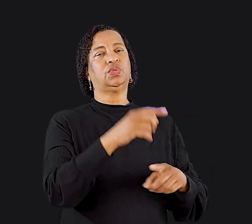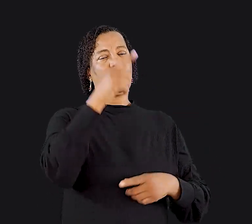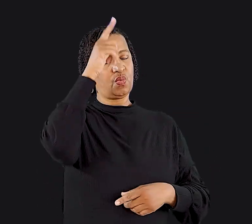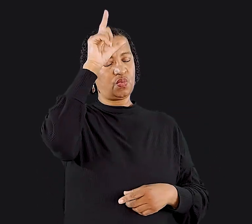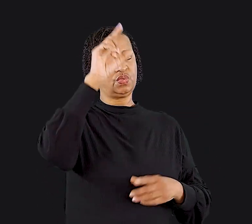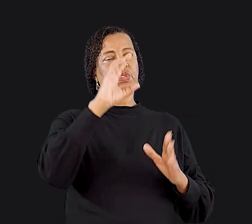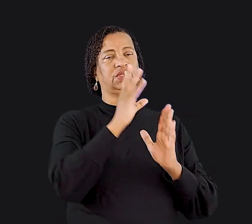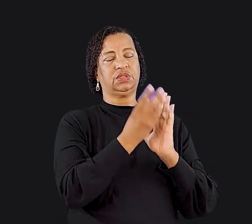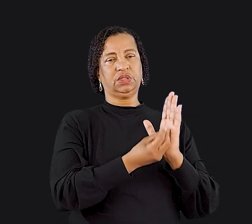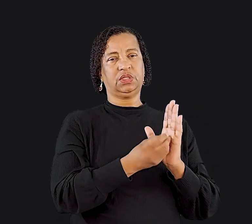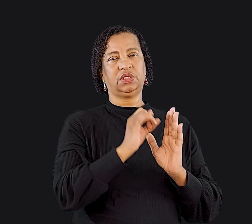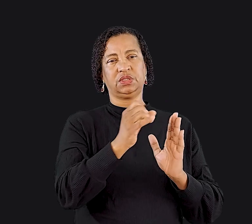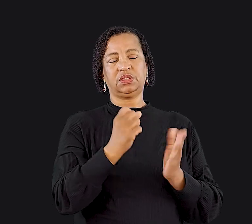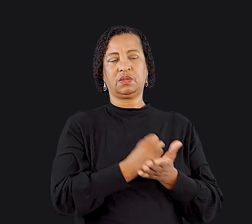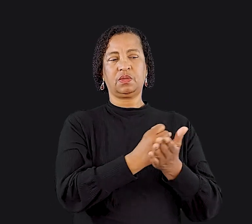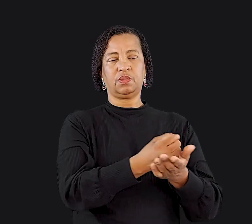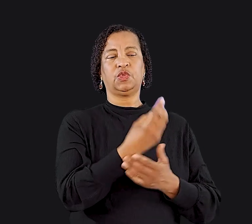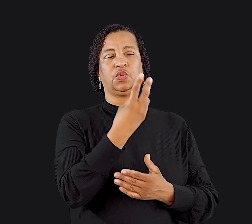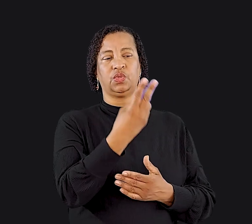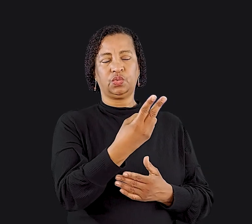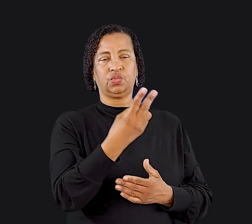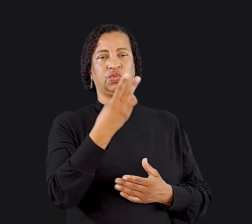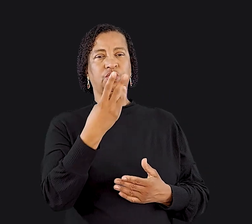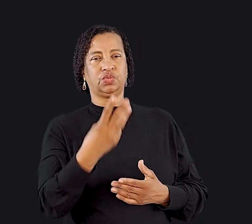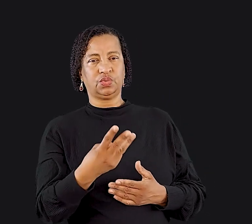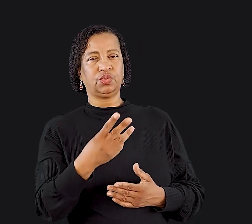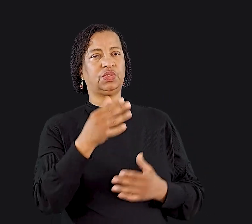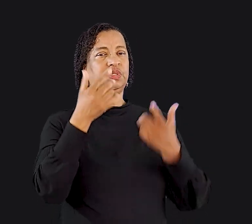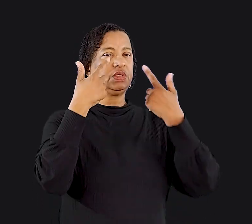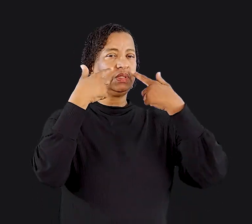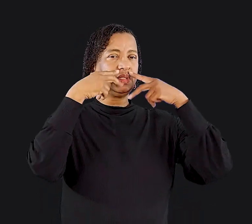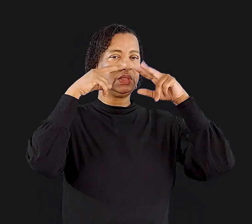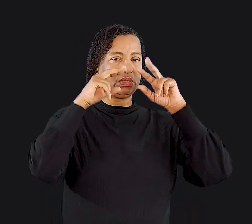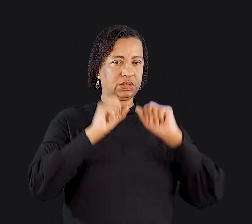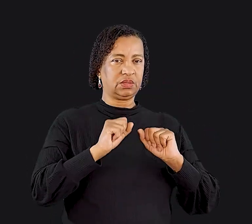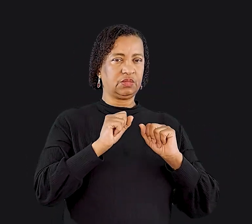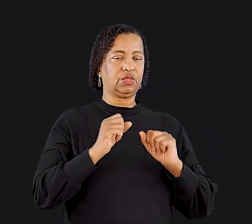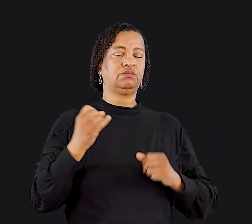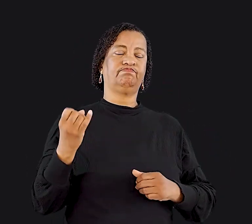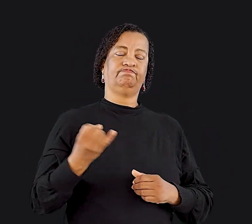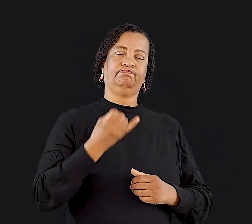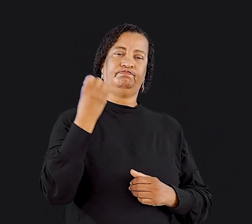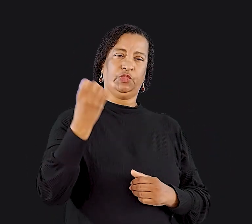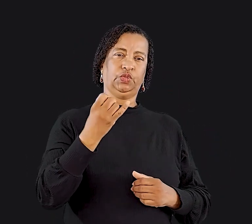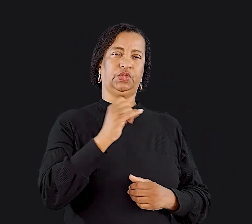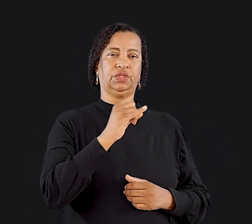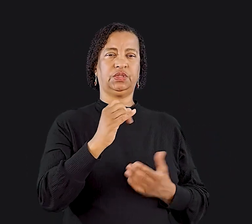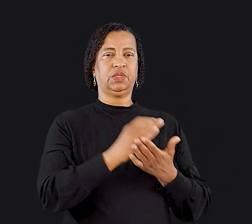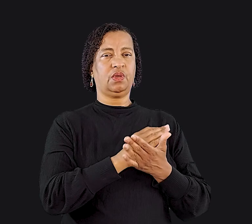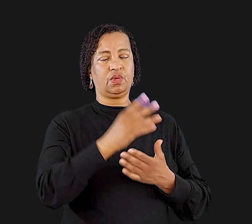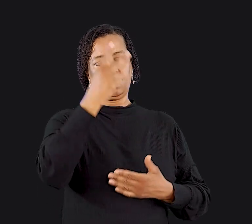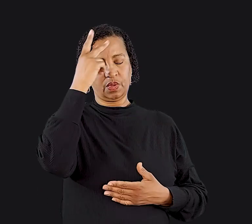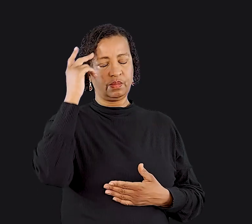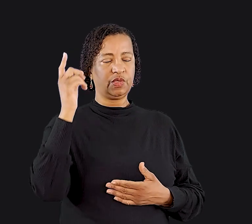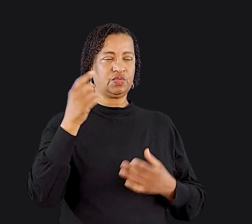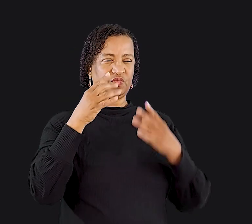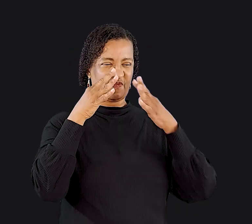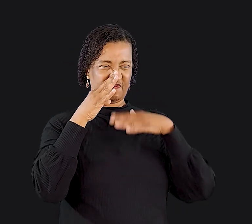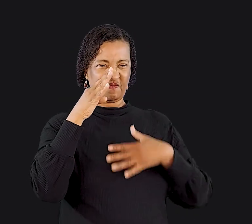se não for apoiada por 2 ou 3 testemunhas. Isso é muito importante. Se alguém vier fazer uma acusação